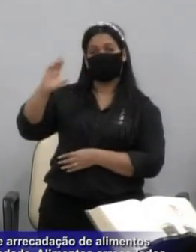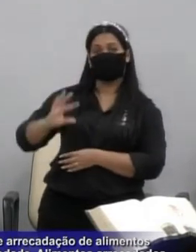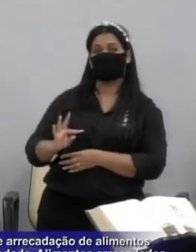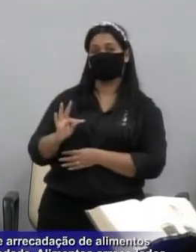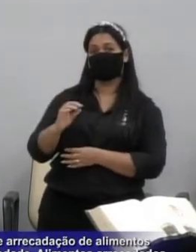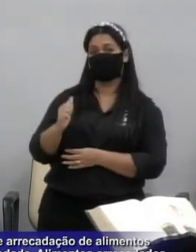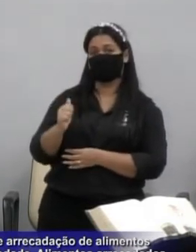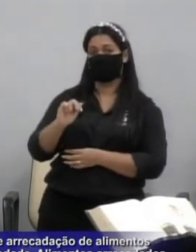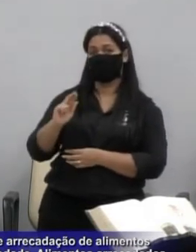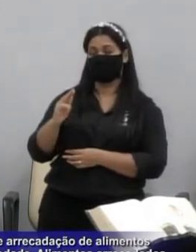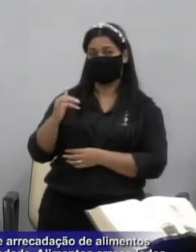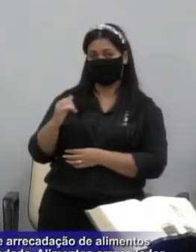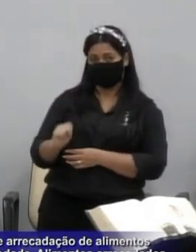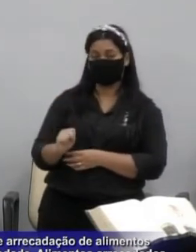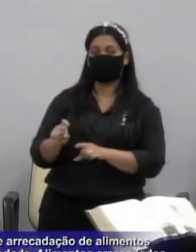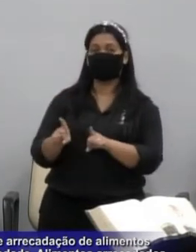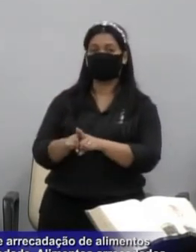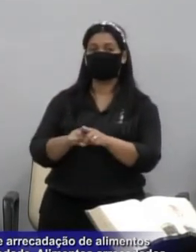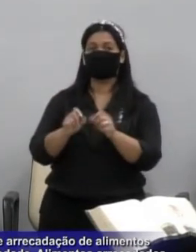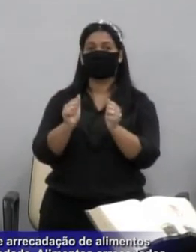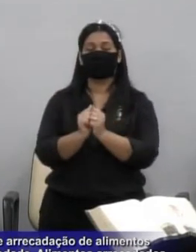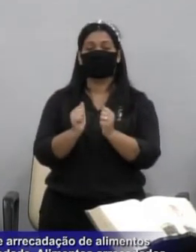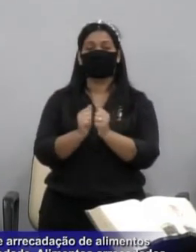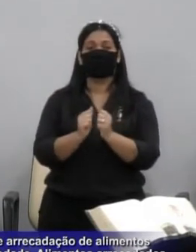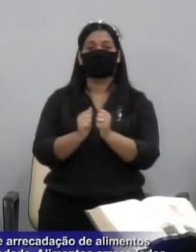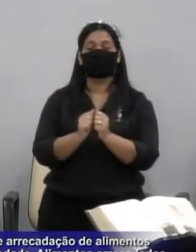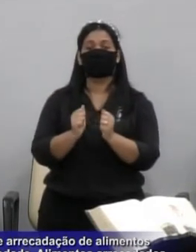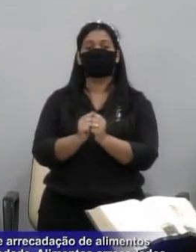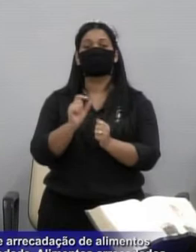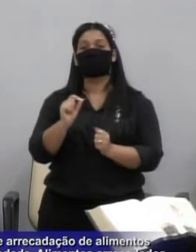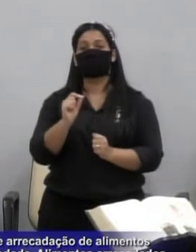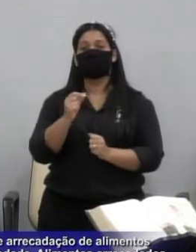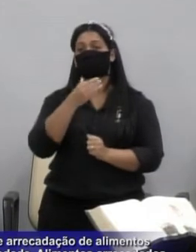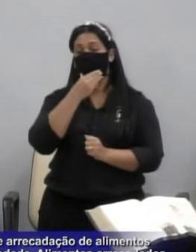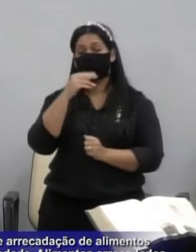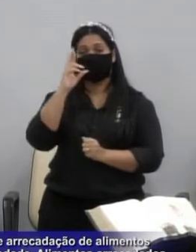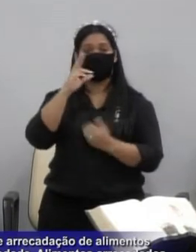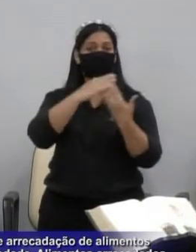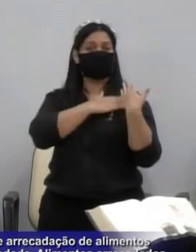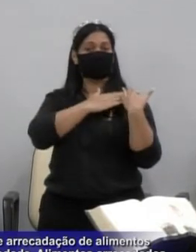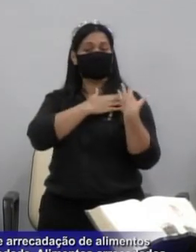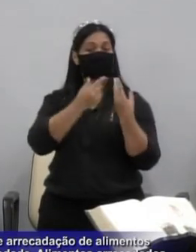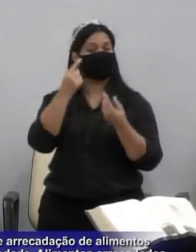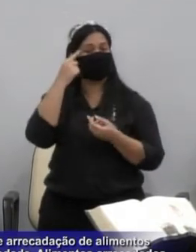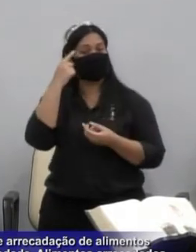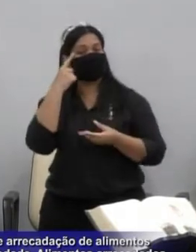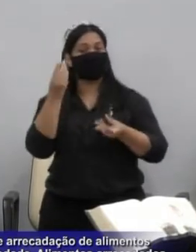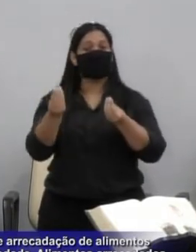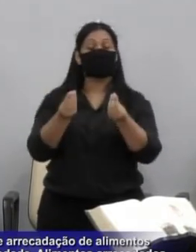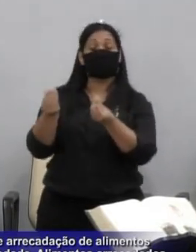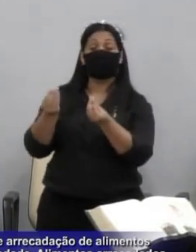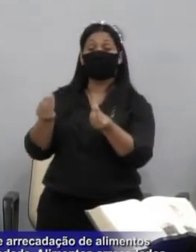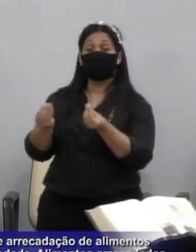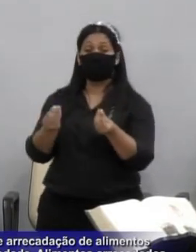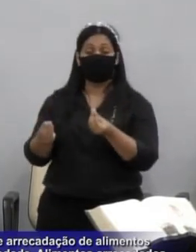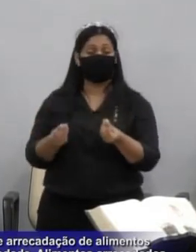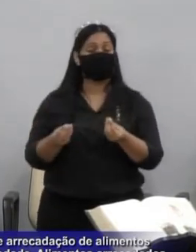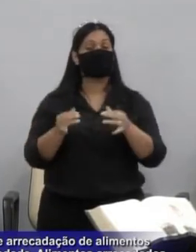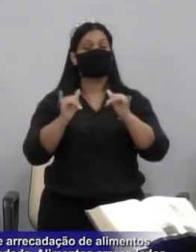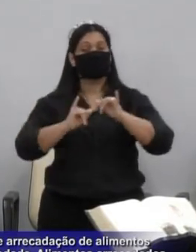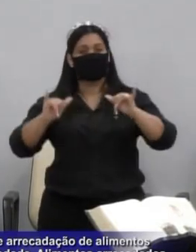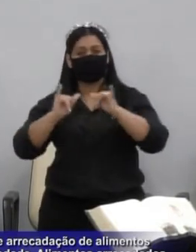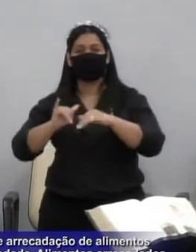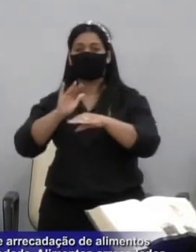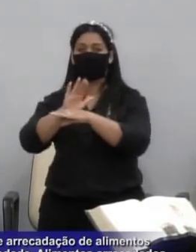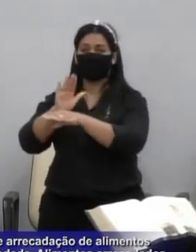eles pensarem, assim como o Júnior também do cerimonial, pensarem no formato, na logística dessa campanha e